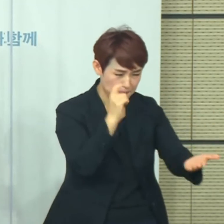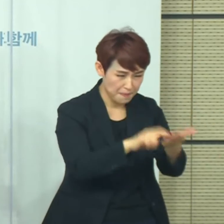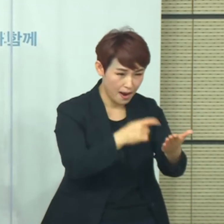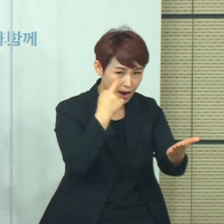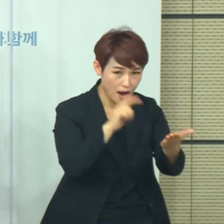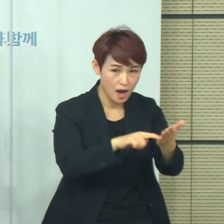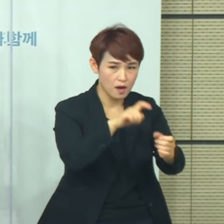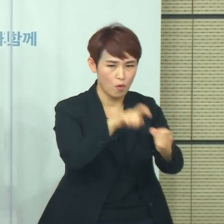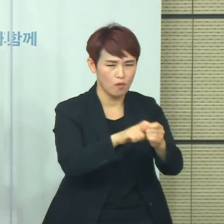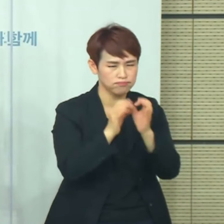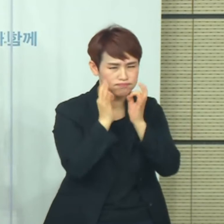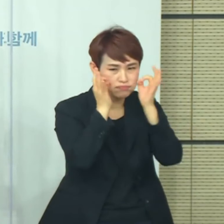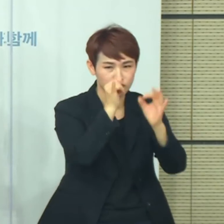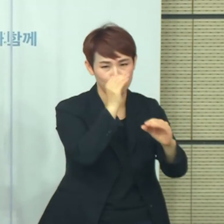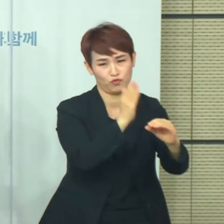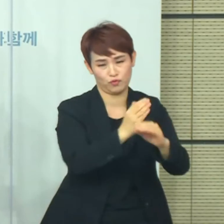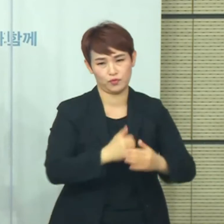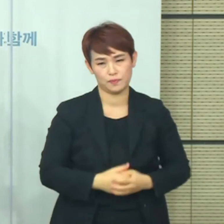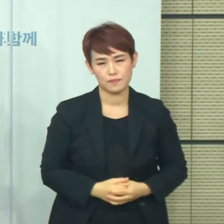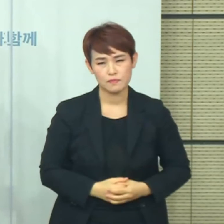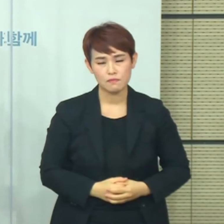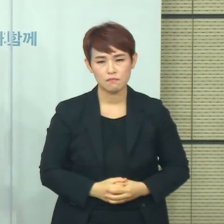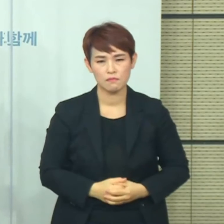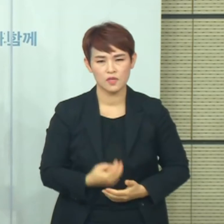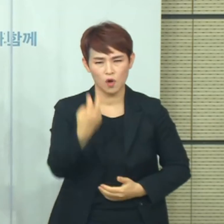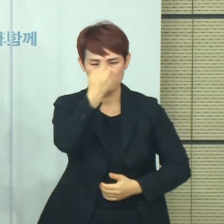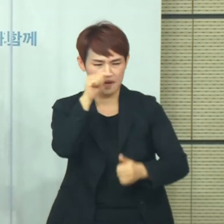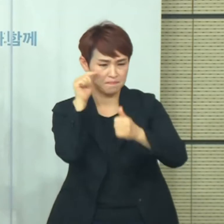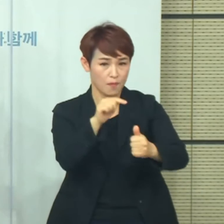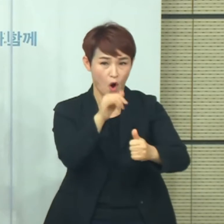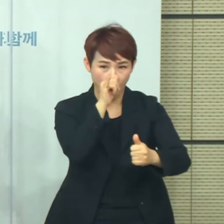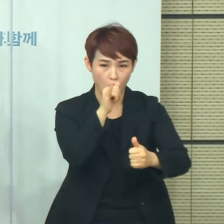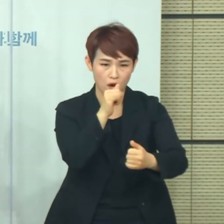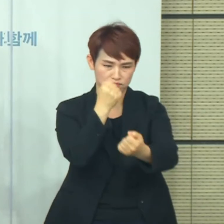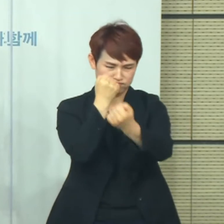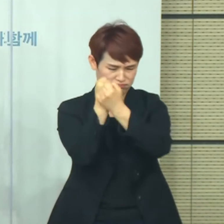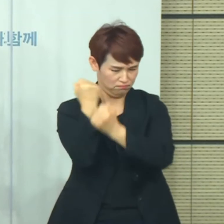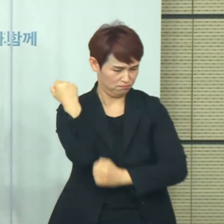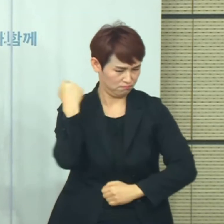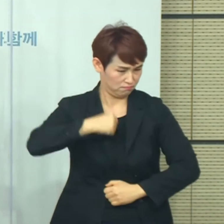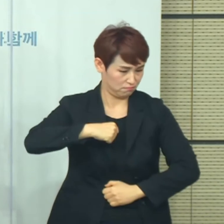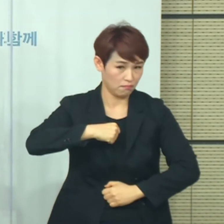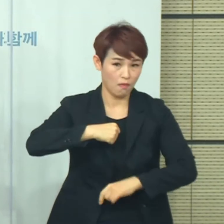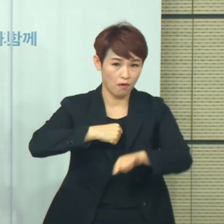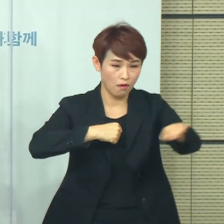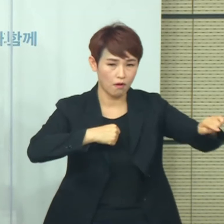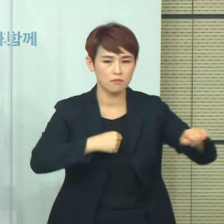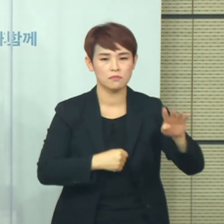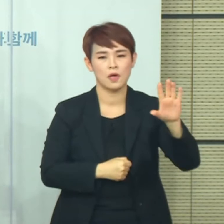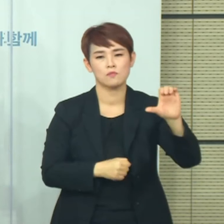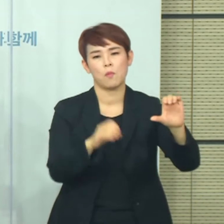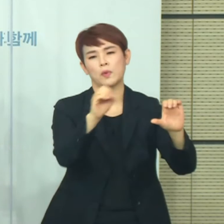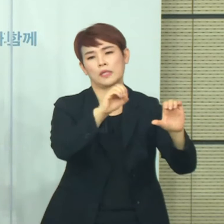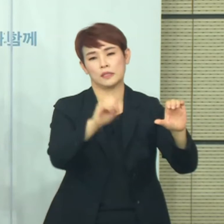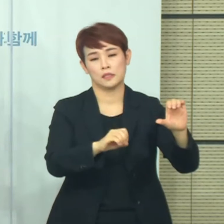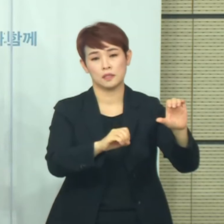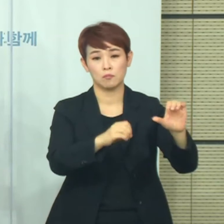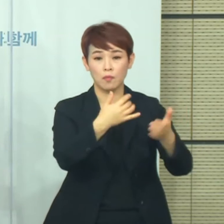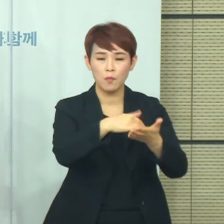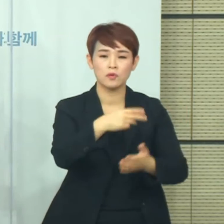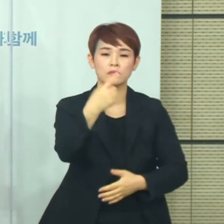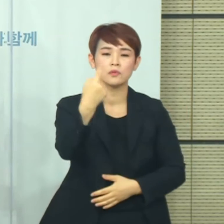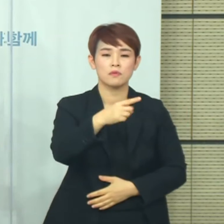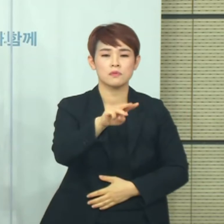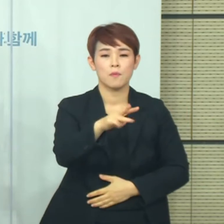것입니다. 검사 명령에도 불구하고 관련자 가운데 약 45%인 1,300여